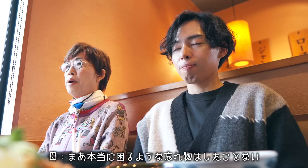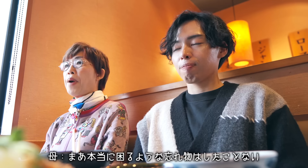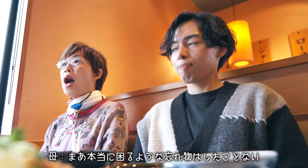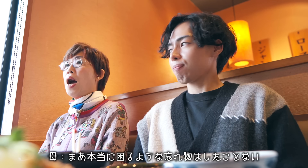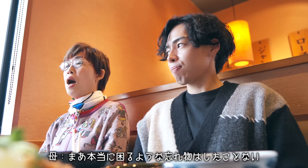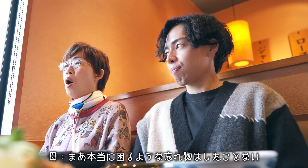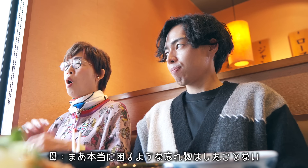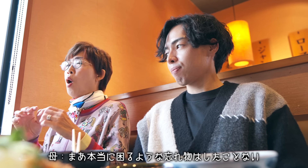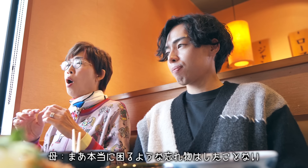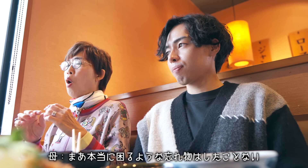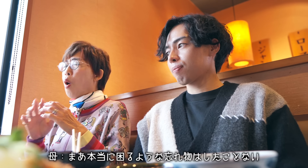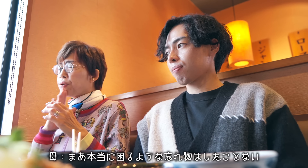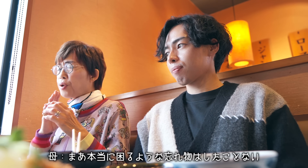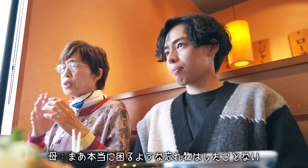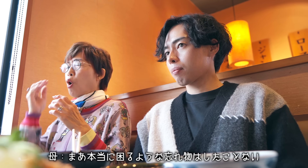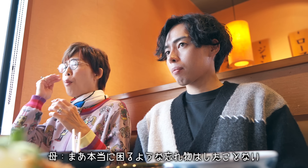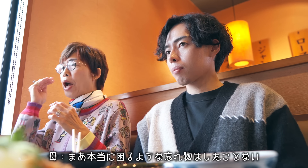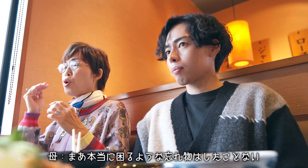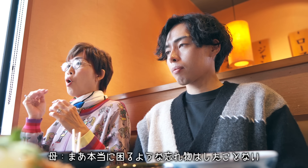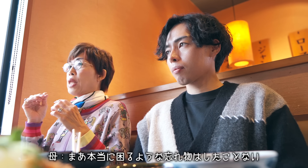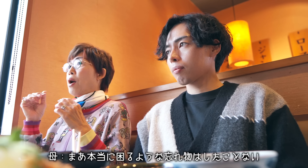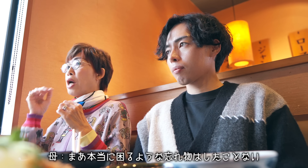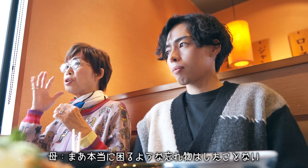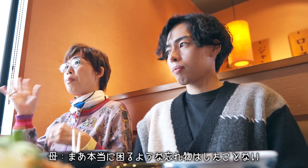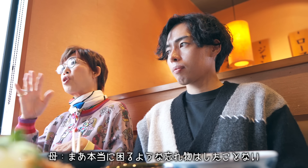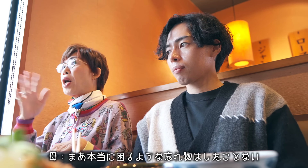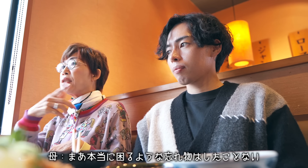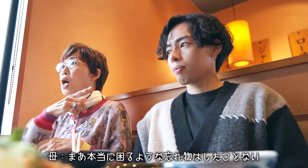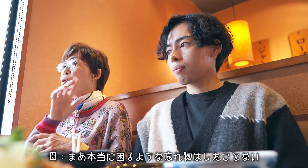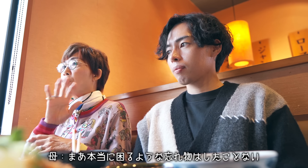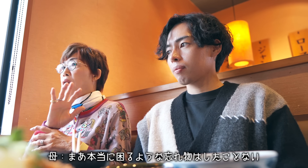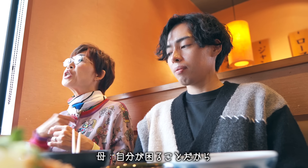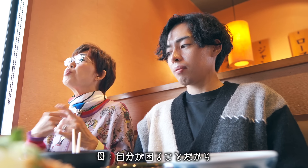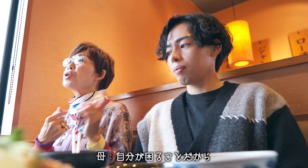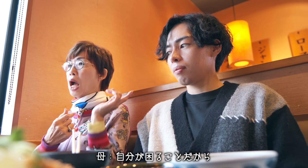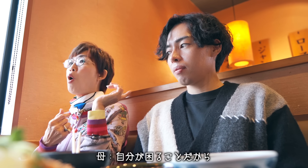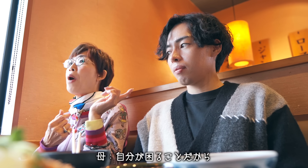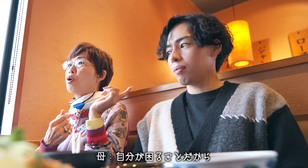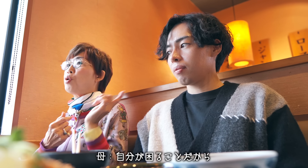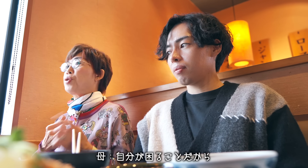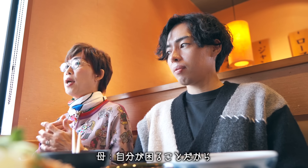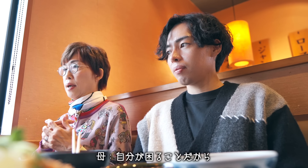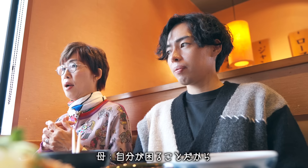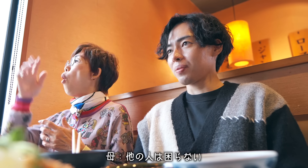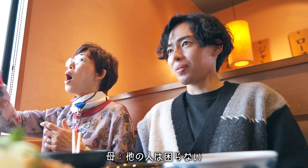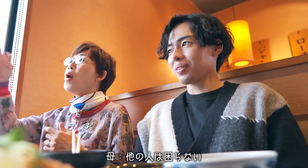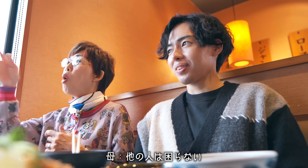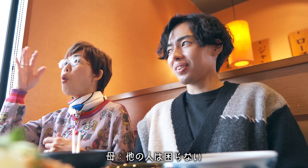バッ、オッケー、コバルオータン、ウラボトワルタコトタ、トゥブカ、コバルコトタコ、オカワコバ